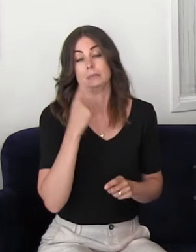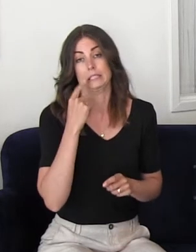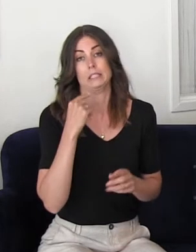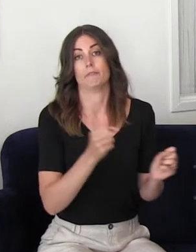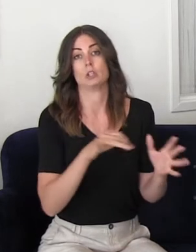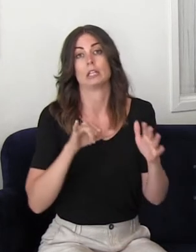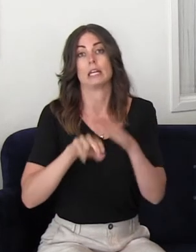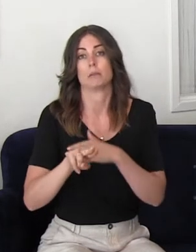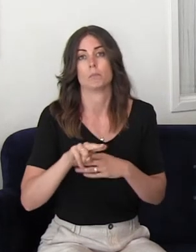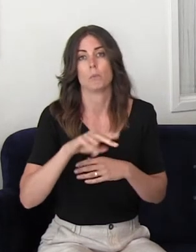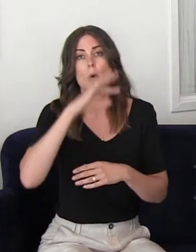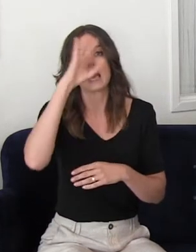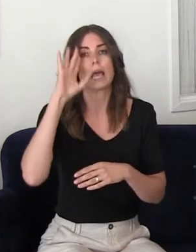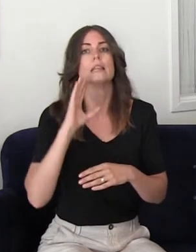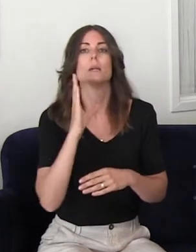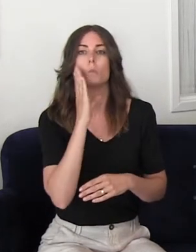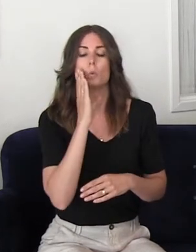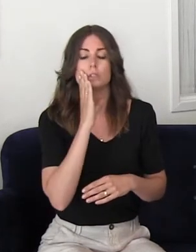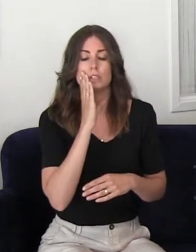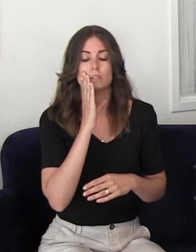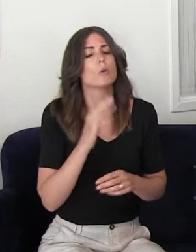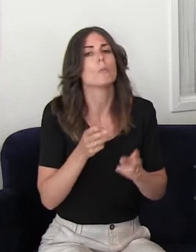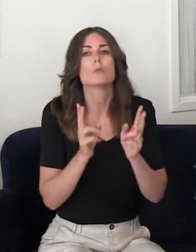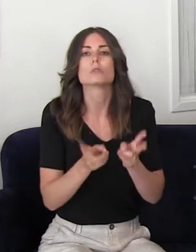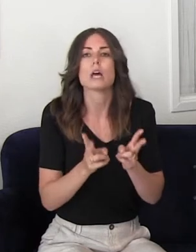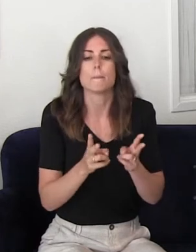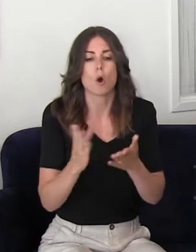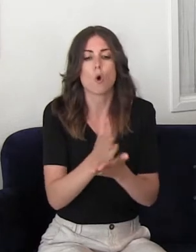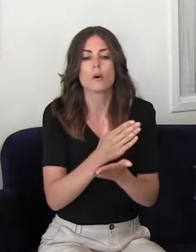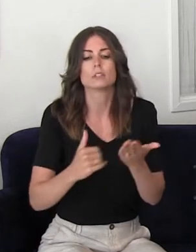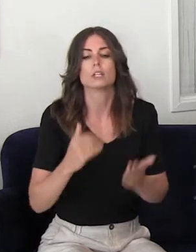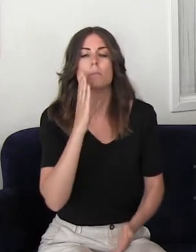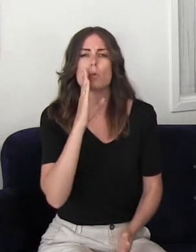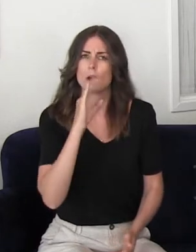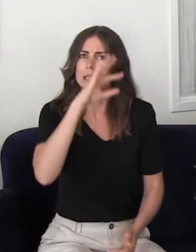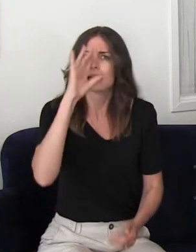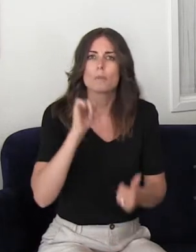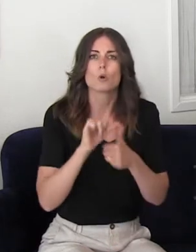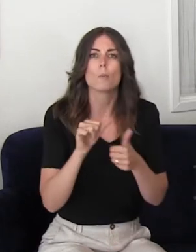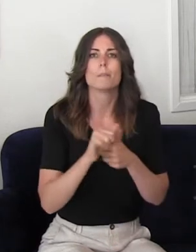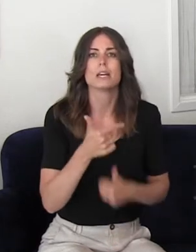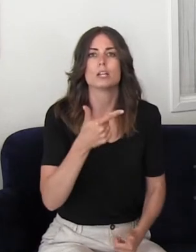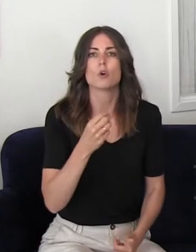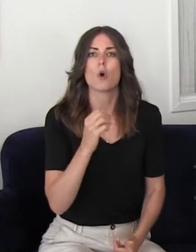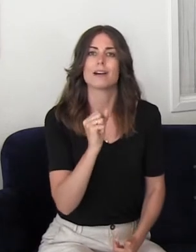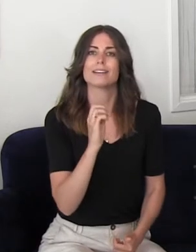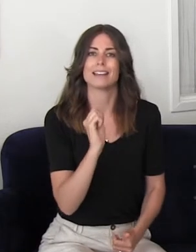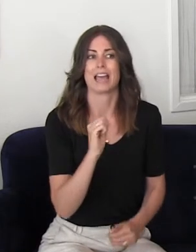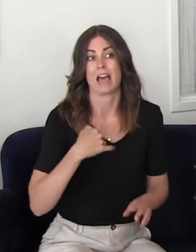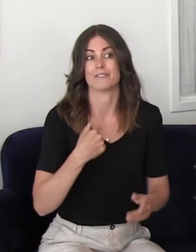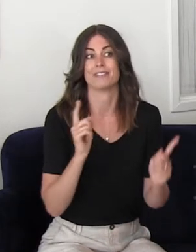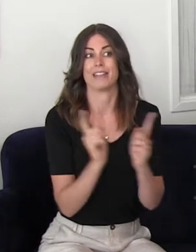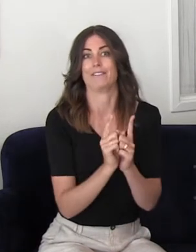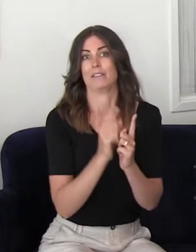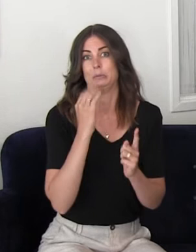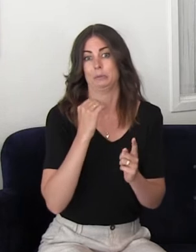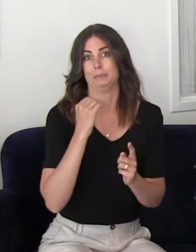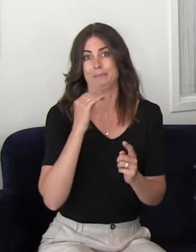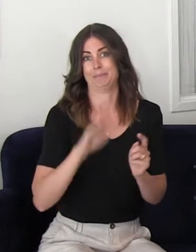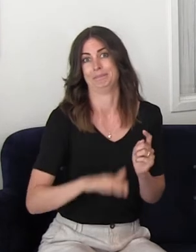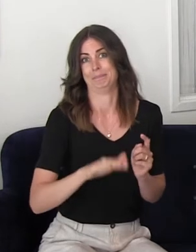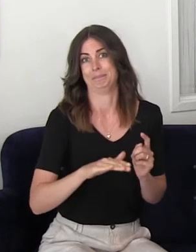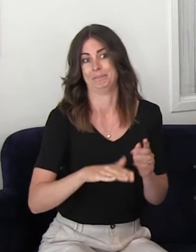äldreboende. Och på samma avdelning bor hans gamla kompis Tage, som han träffade ut på kolonin. Och det händer saker, så